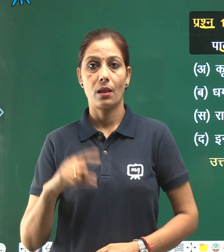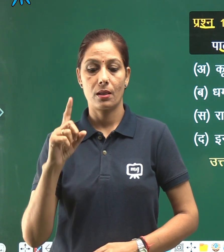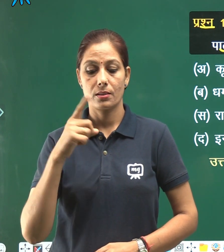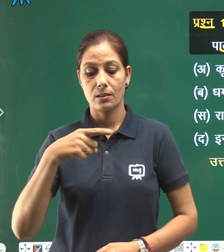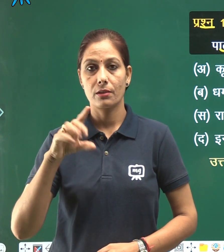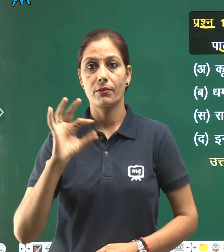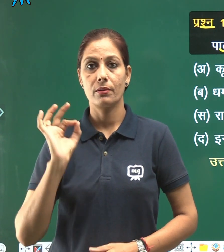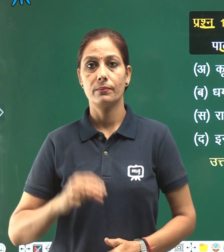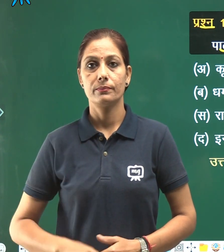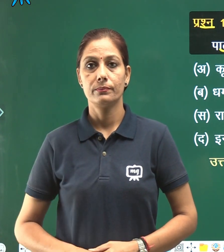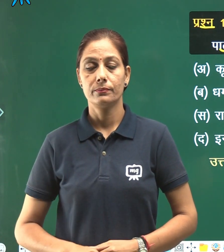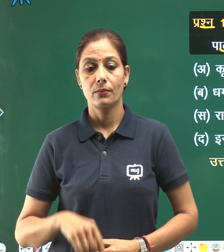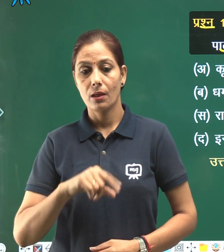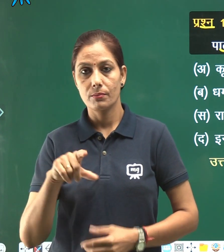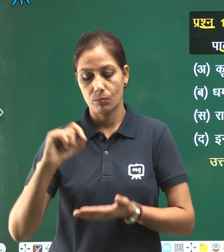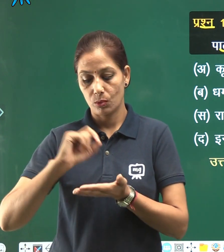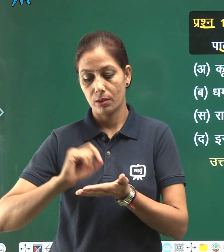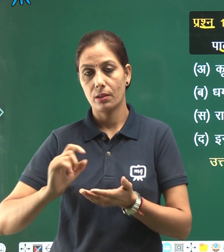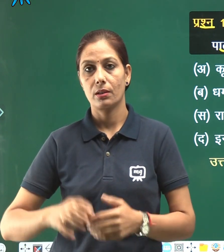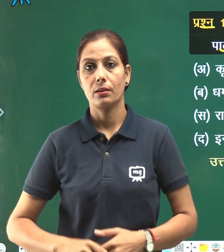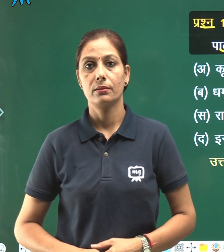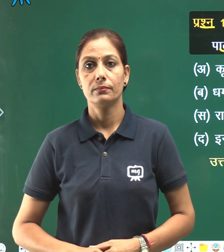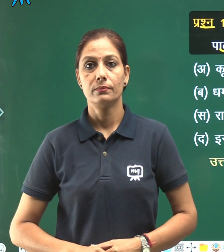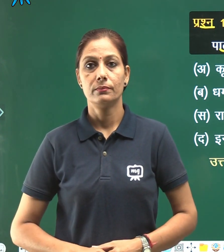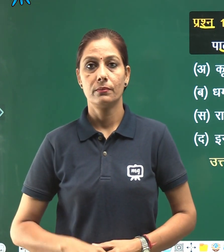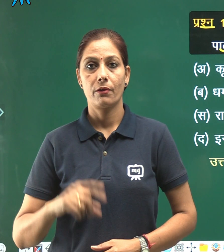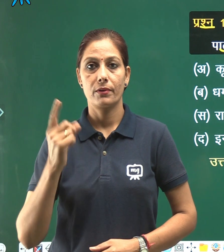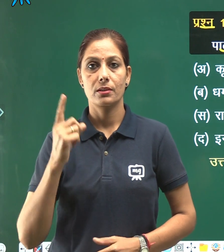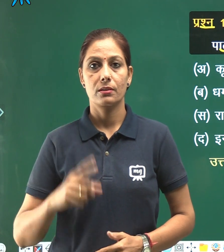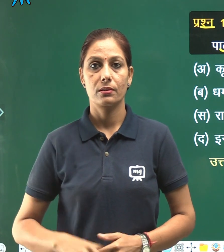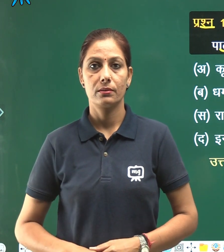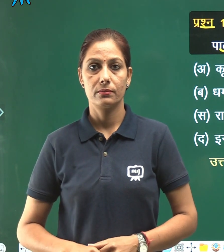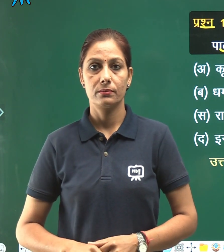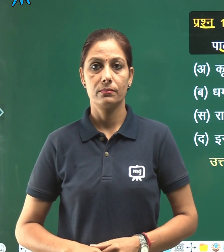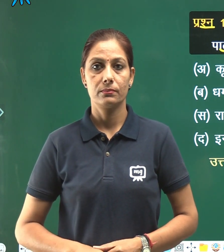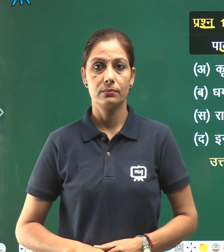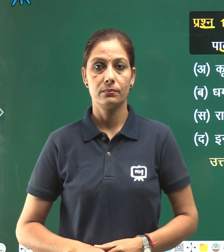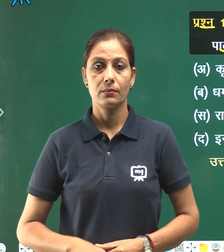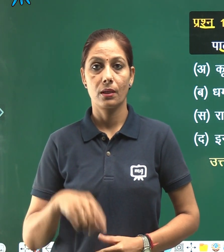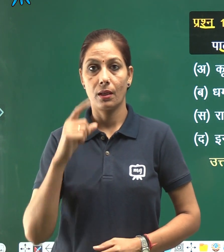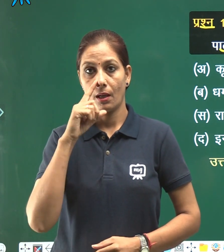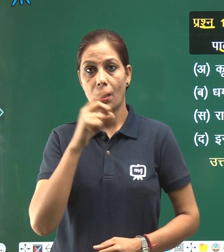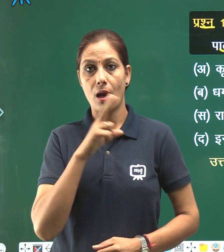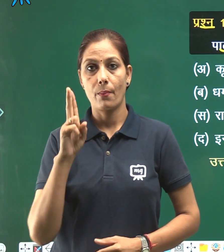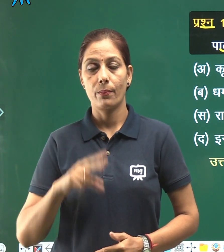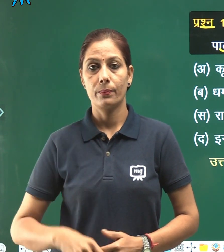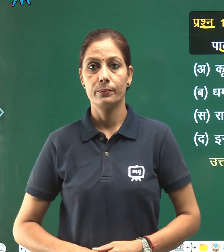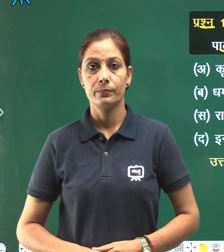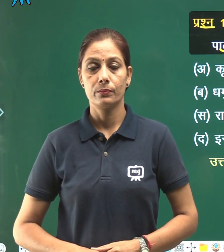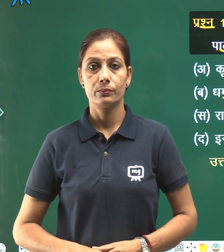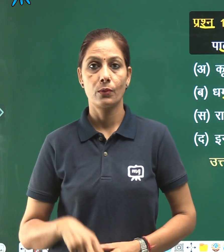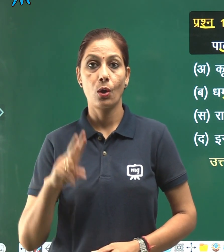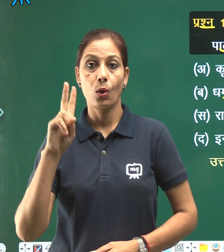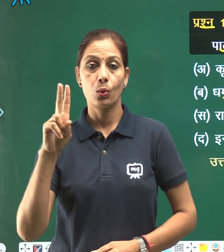सही विकल्प आपको लिखना है। पहला कृष्णा सोबती,